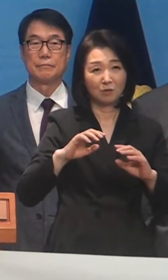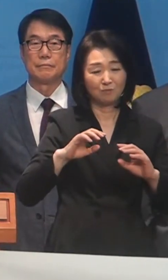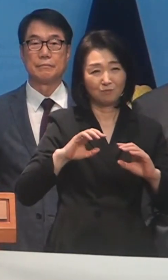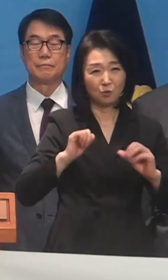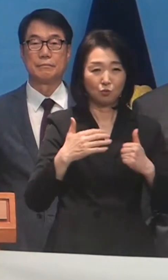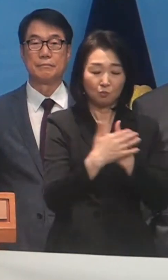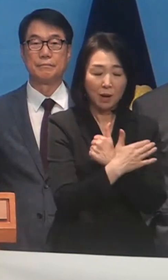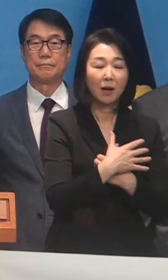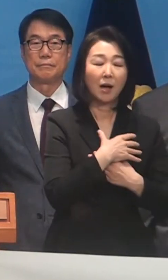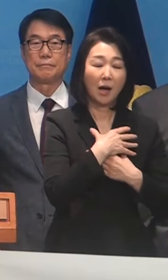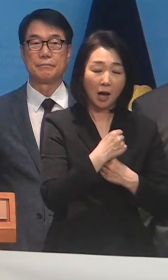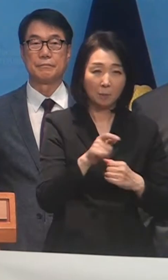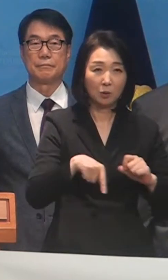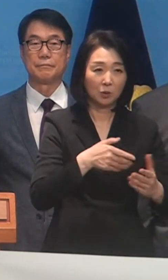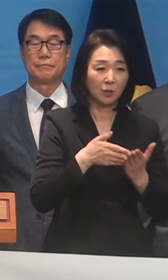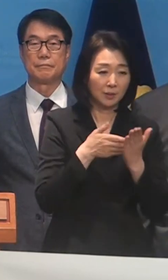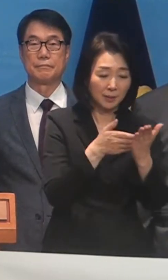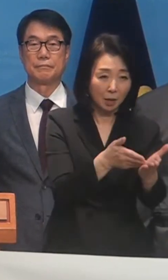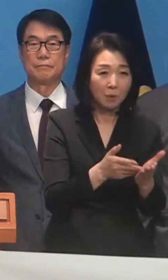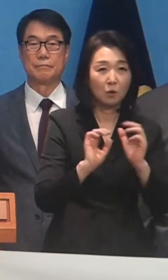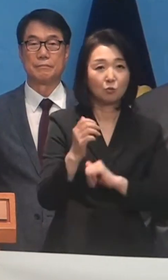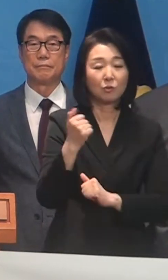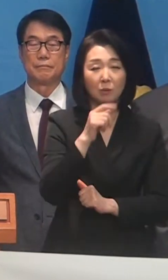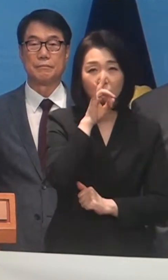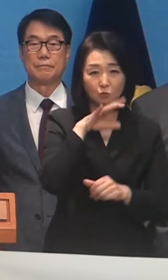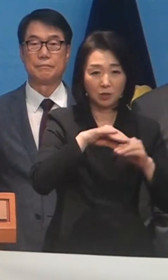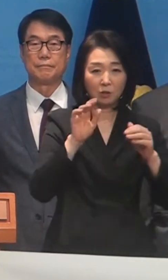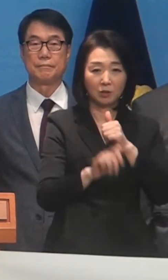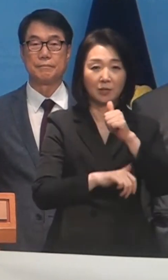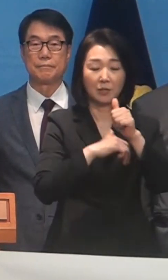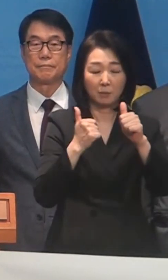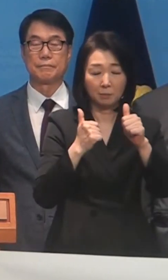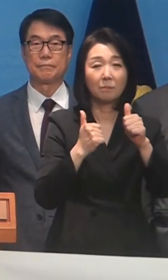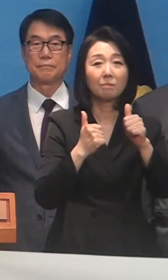정책 제안서를 국민의힘 중앙선대위